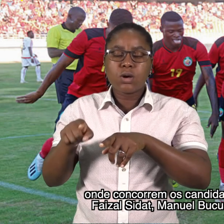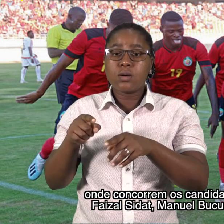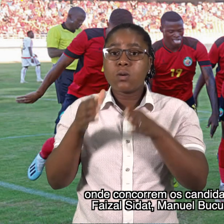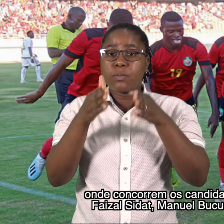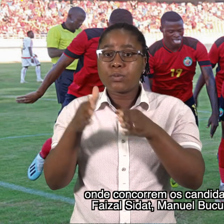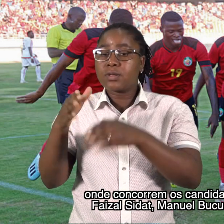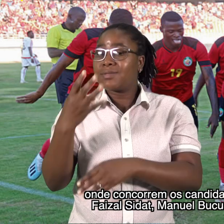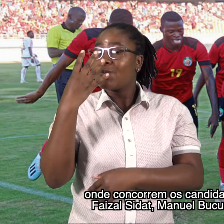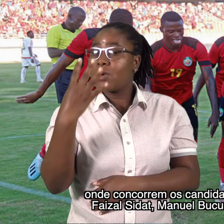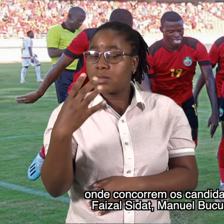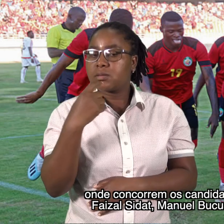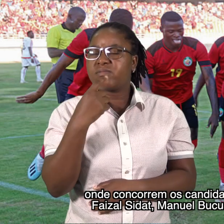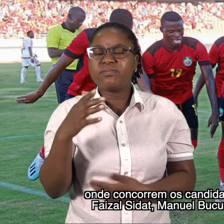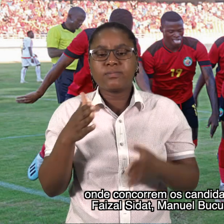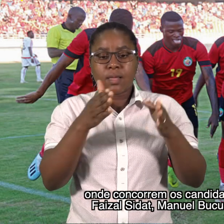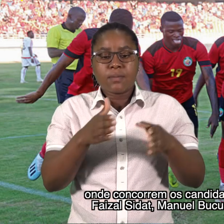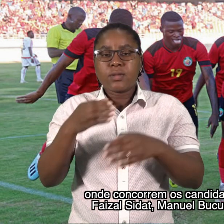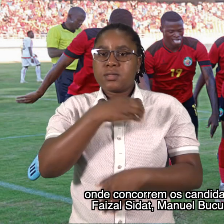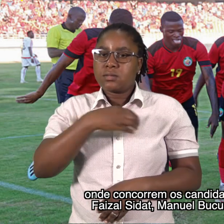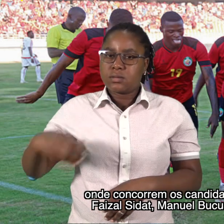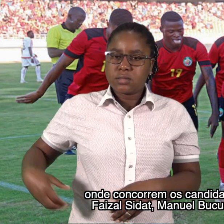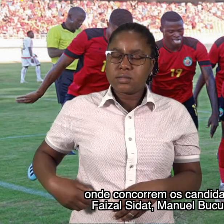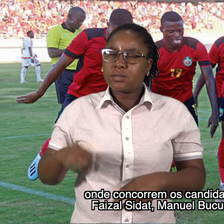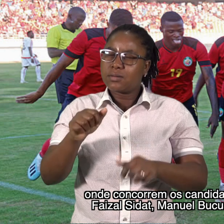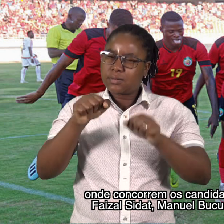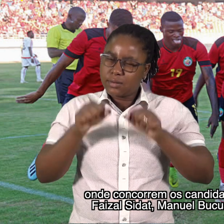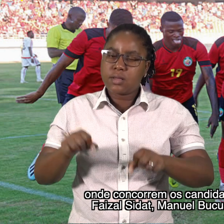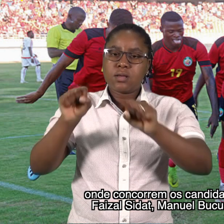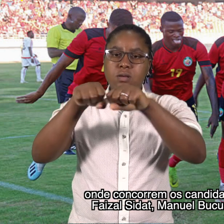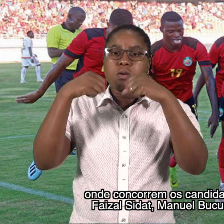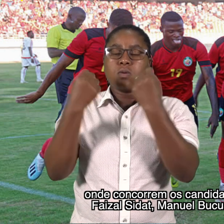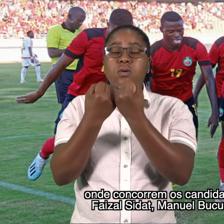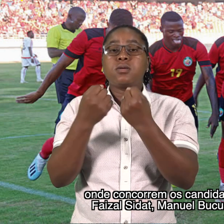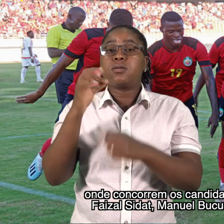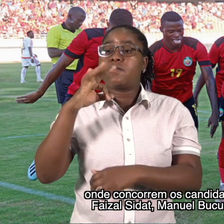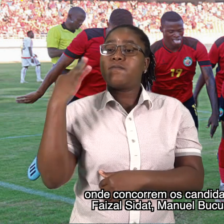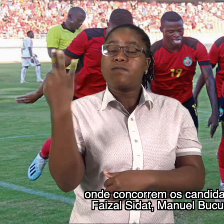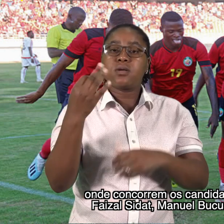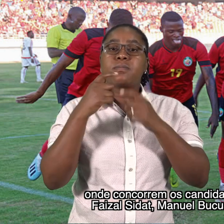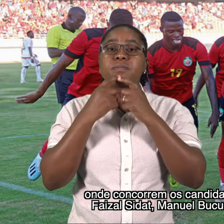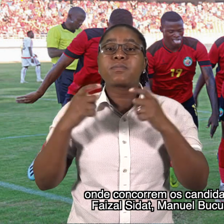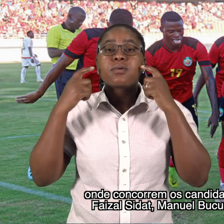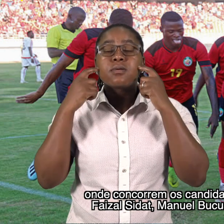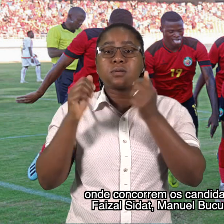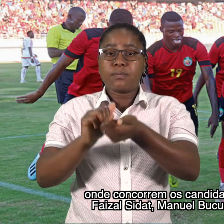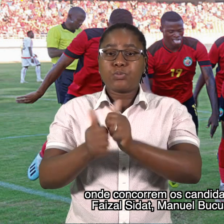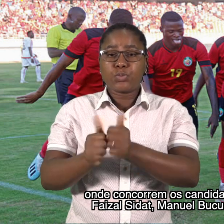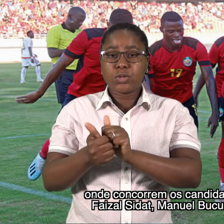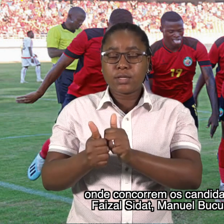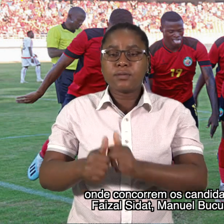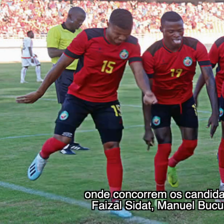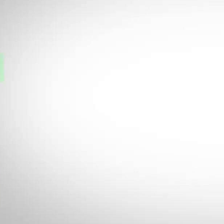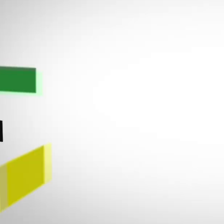concorrem os candidatos Alberto Simão do Júnior, Faisal Cidade, Manuel Bucuane e Amilcar Jussub.